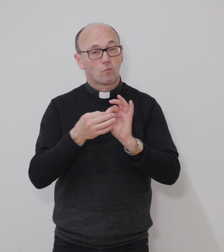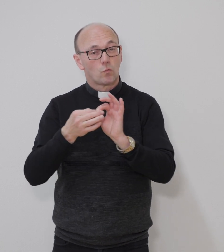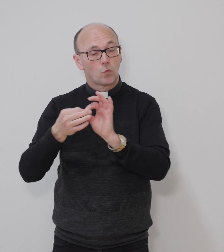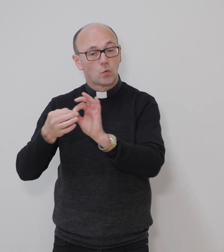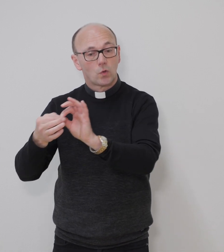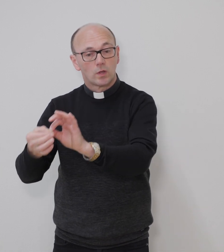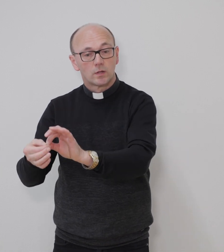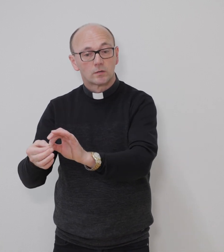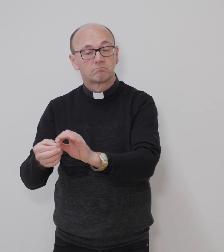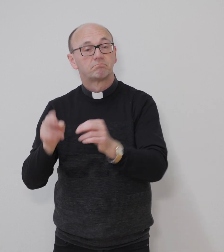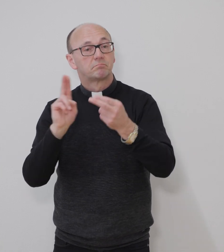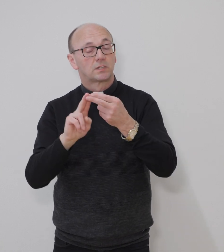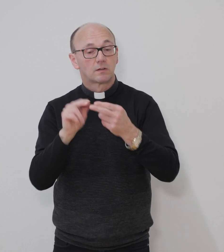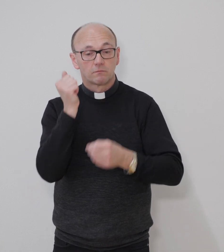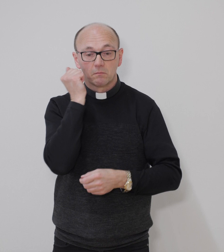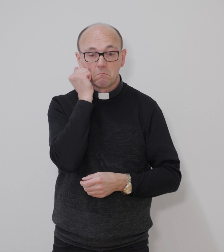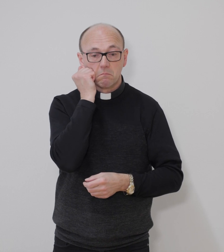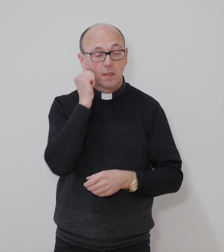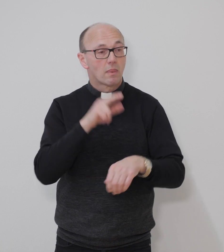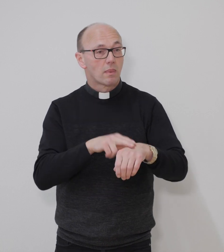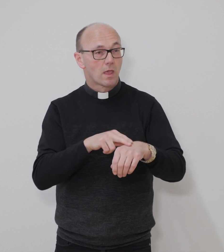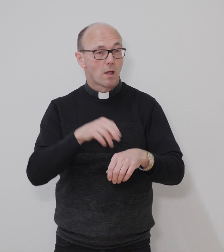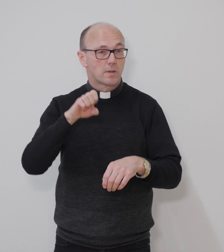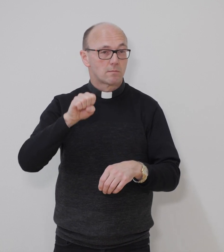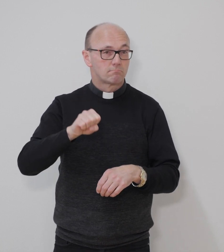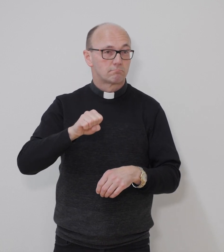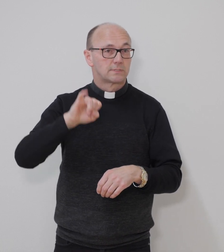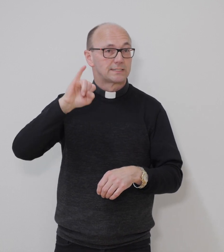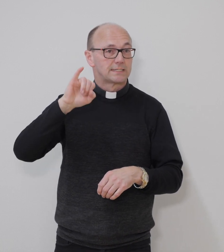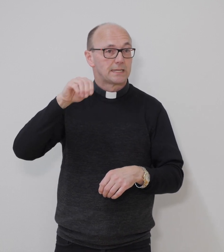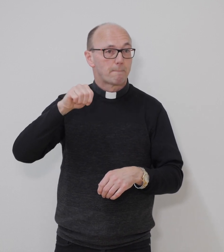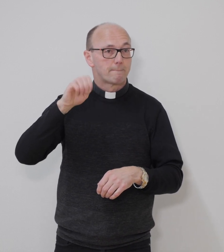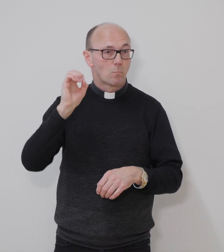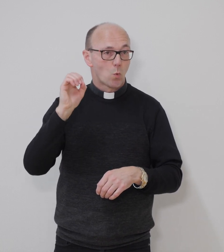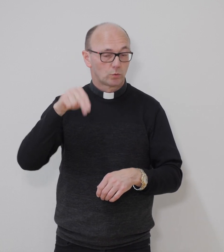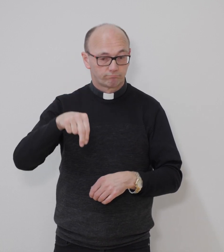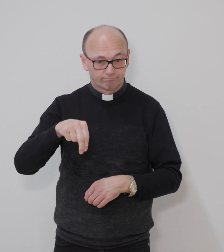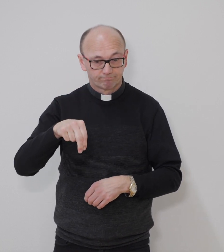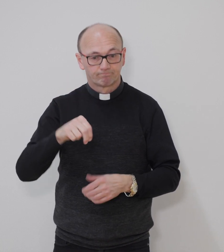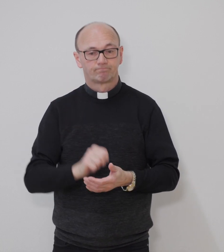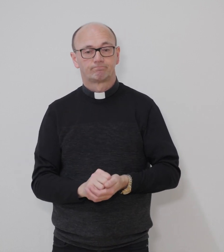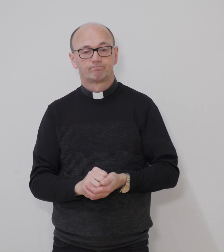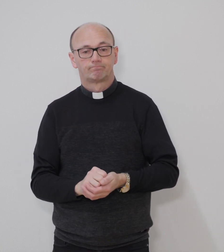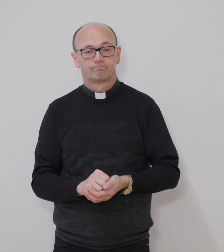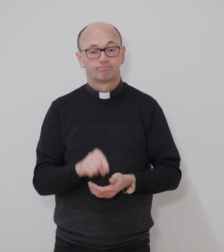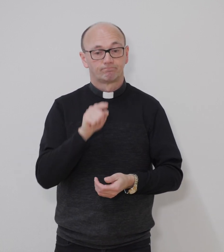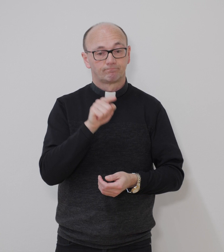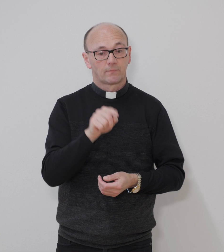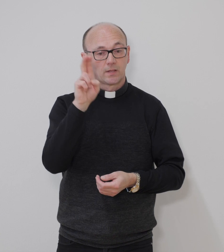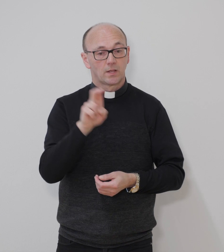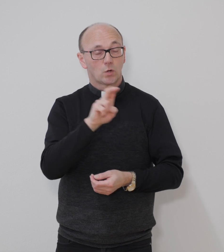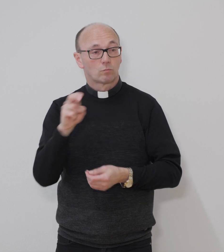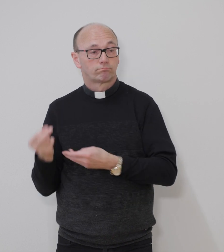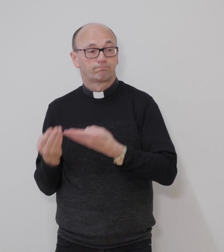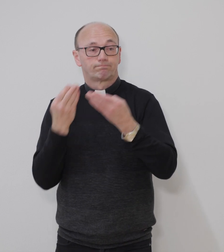Als sie Jesus hinausführten, ergriffen sie einen Mann aus Kyrene namens Simon, der gerade vom Feld kam.